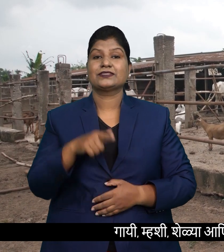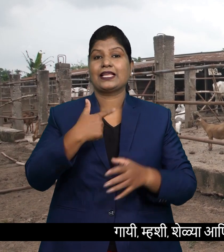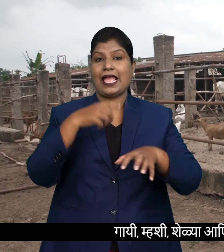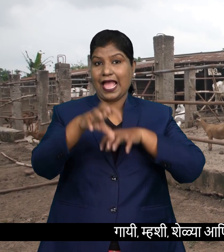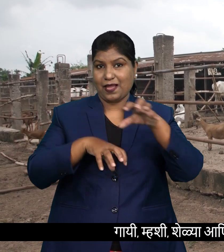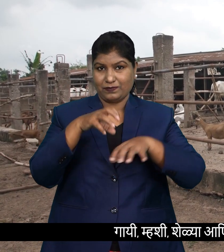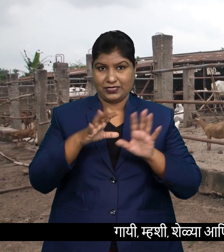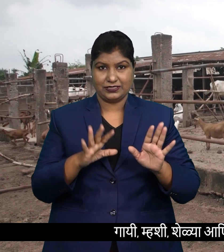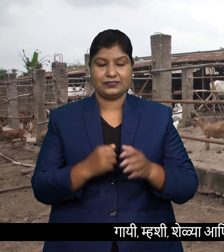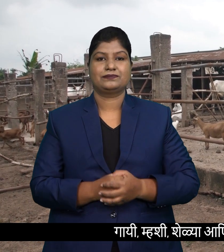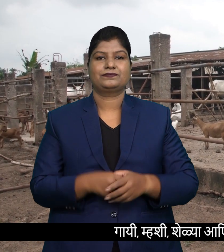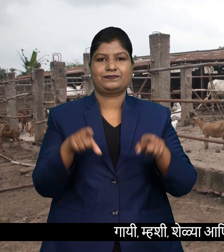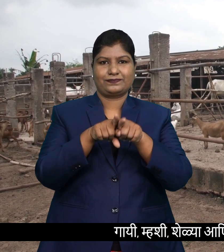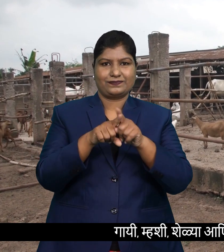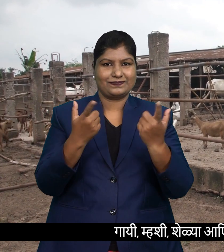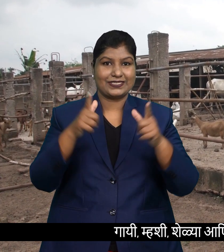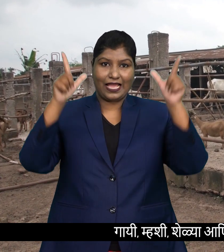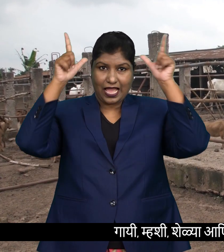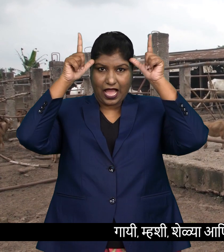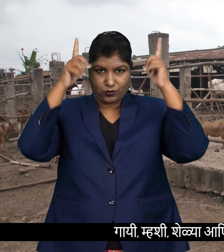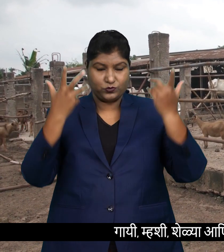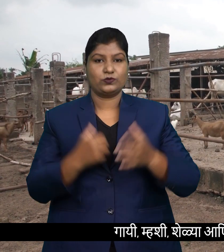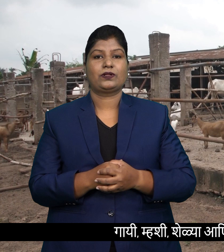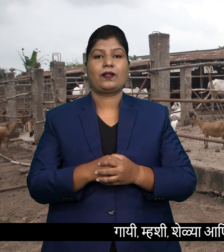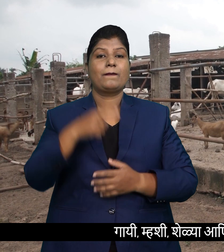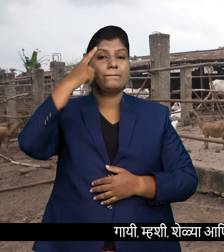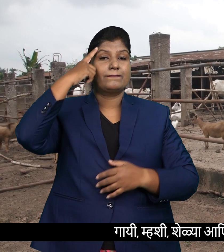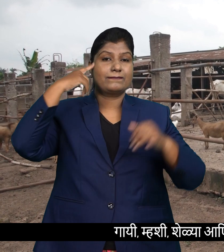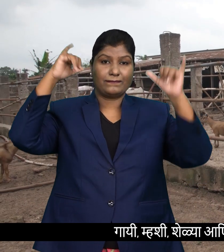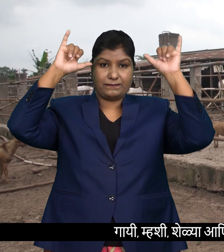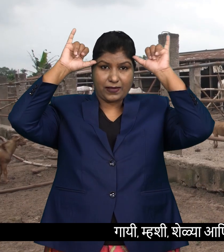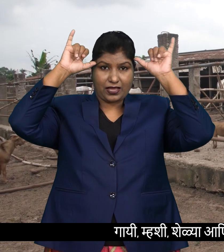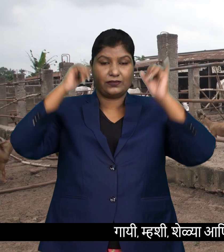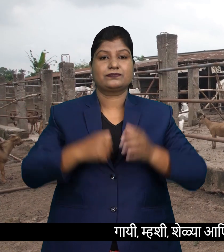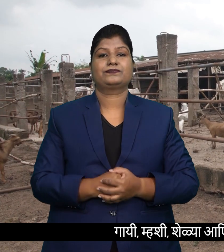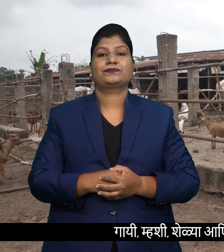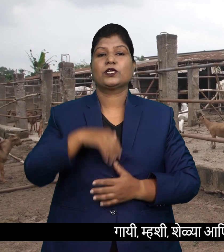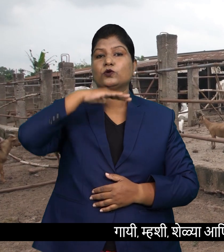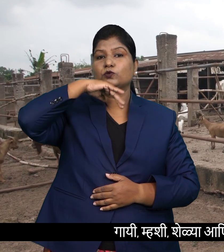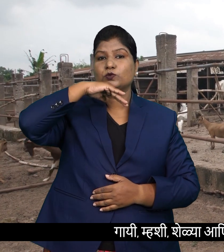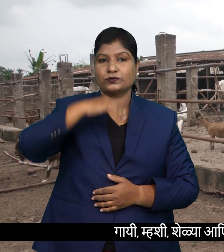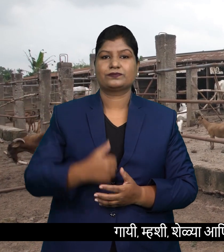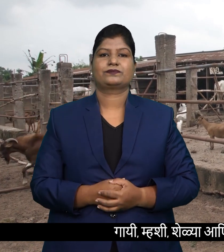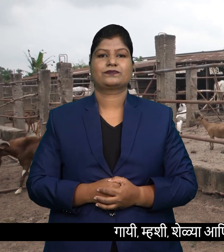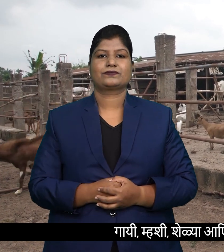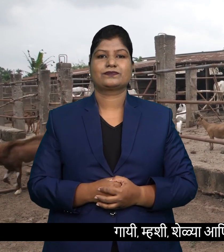गाई, म्हशी, शेळ्या आणि मेंढ्या यासारखे प्राणी गुरेढोरे आहेत.